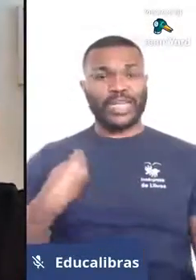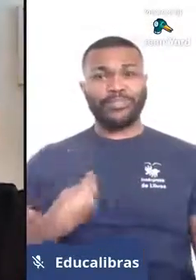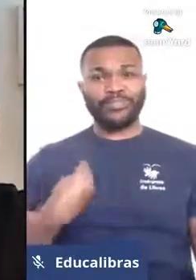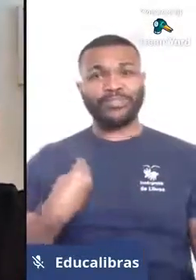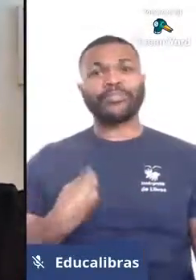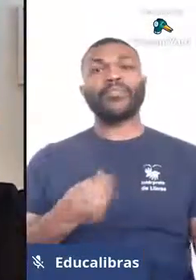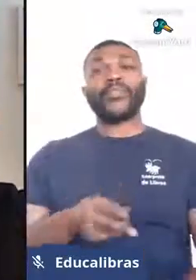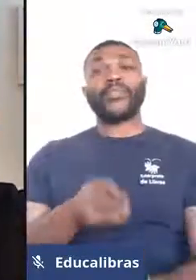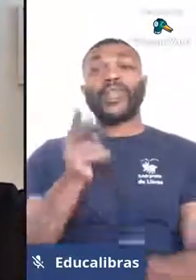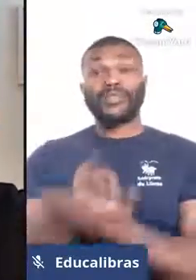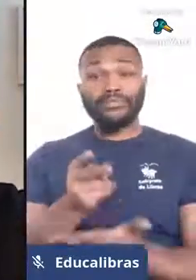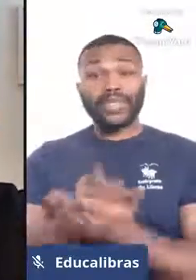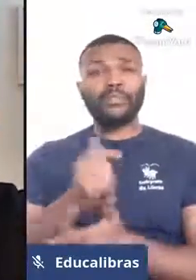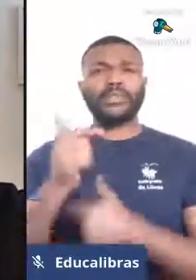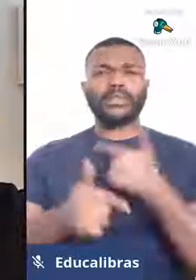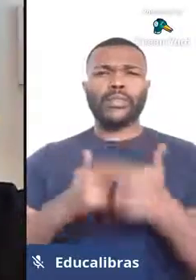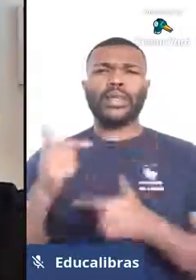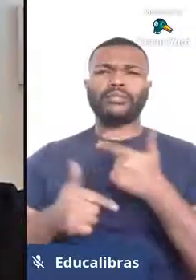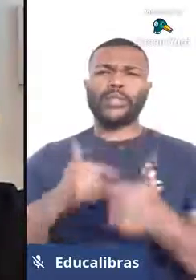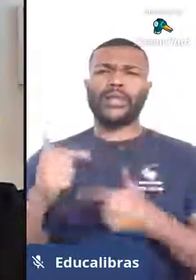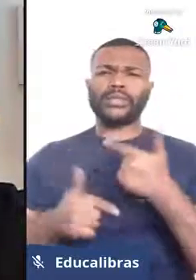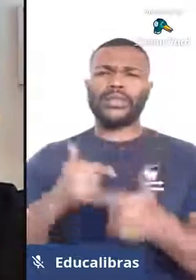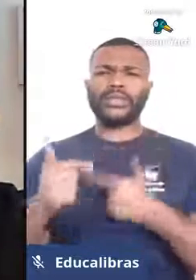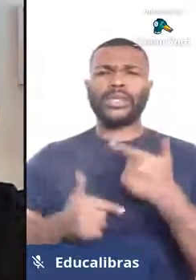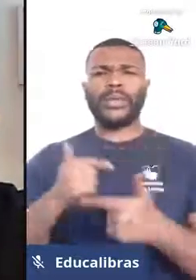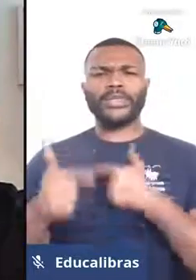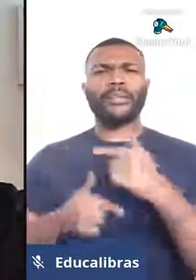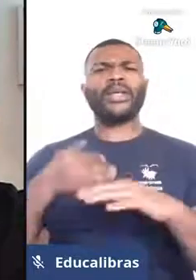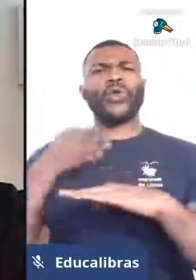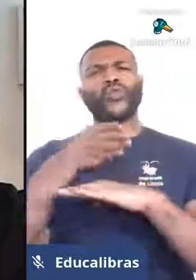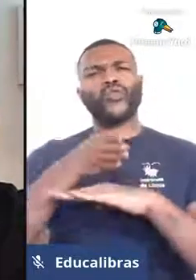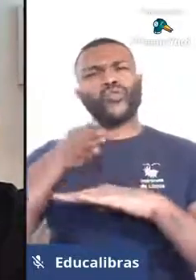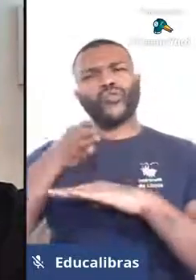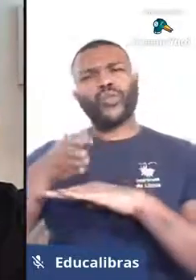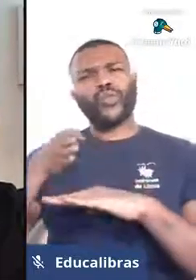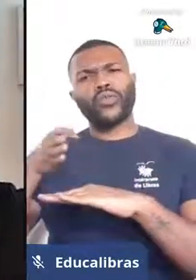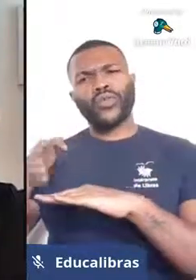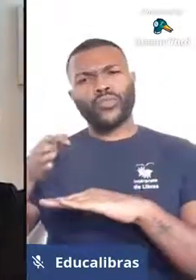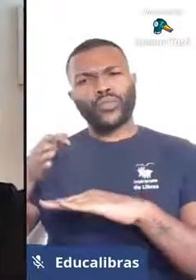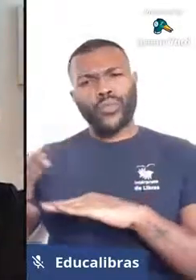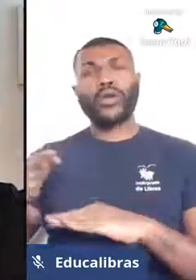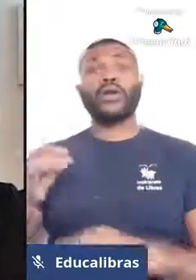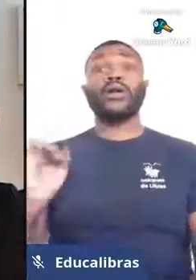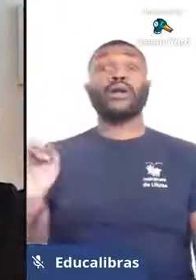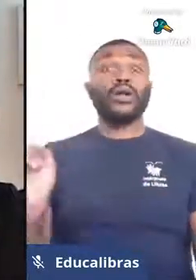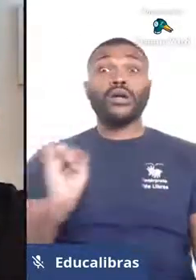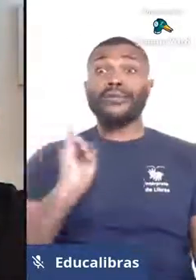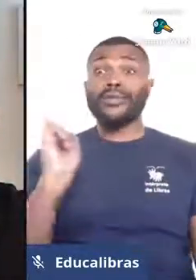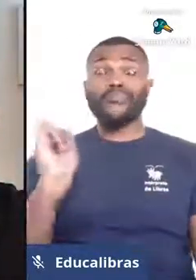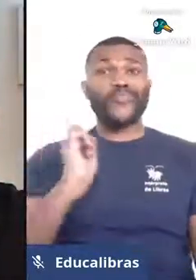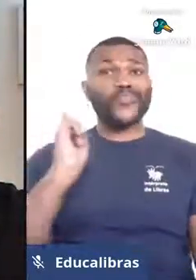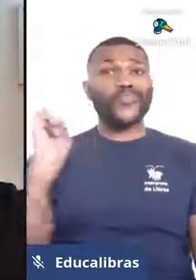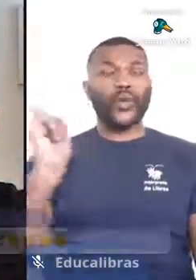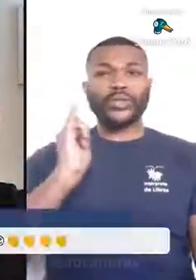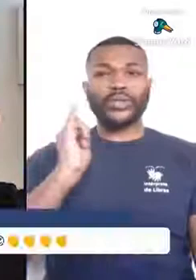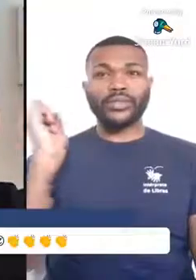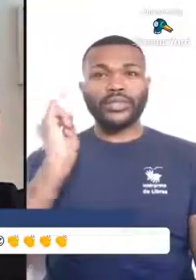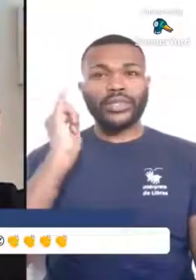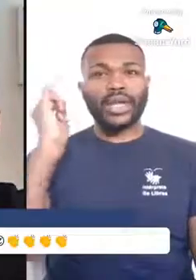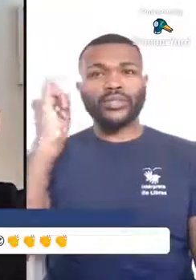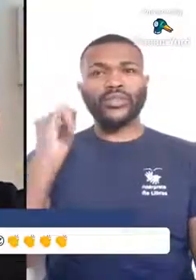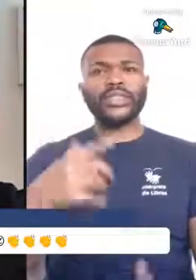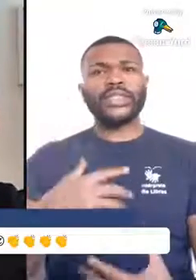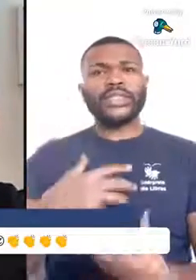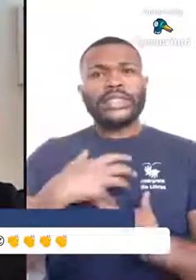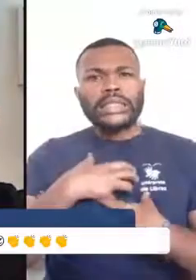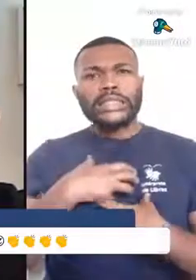esses trabalhos, todas essas ocupações tiveram uma importância muito grande na minha